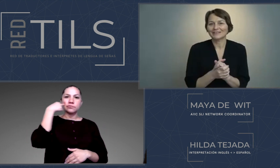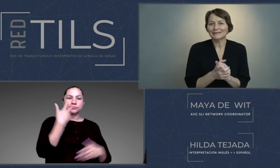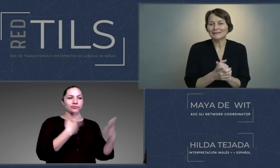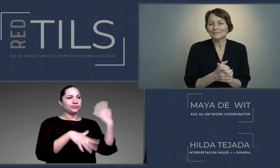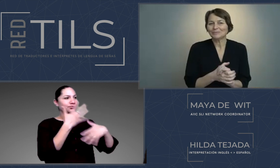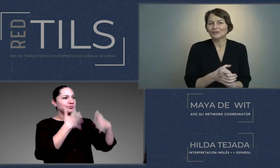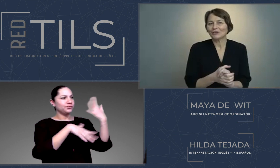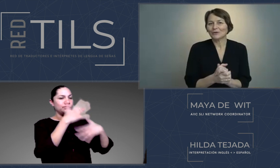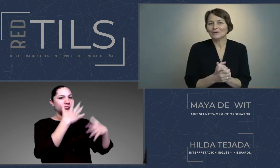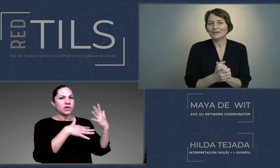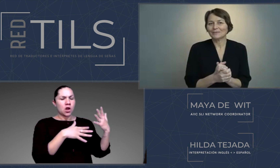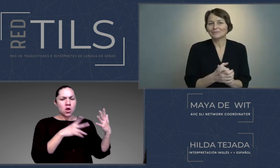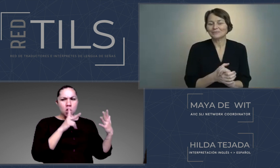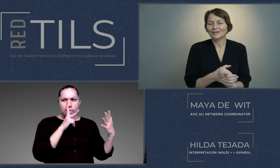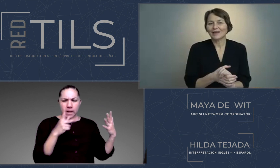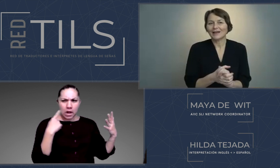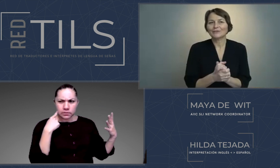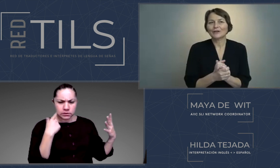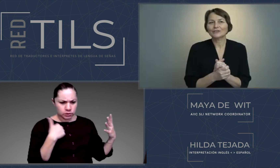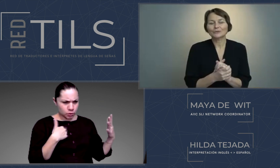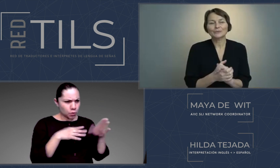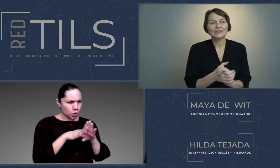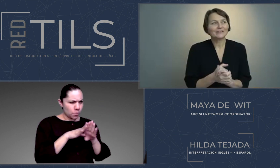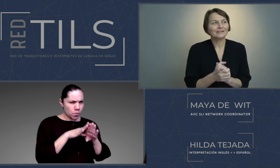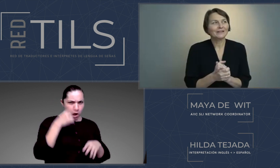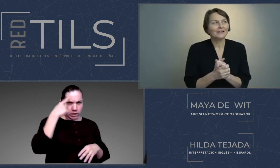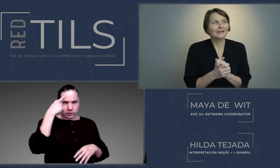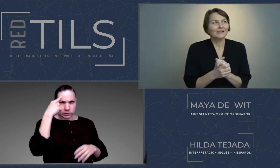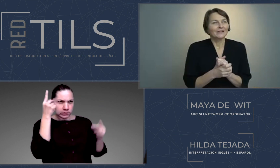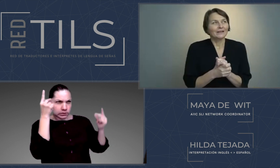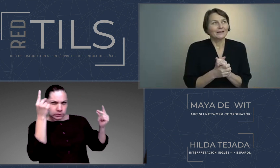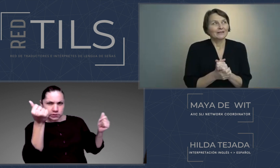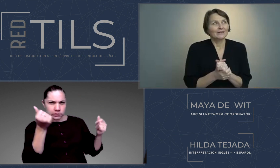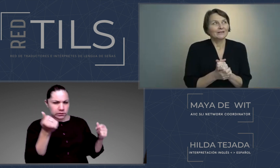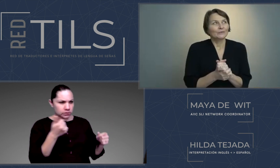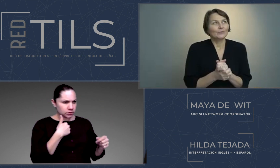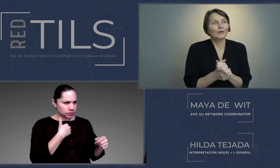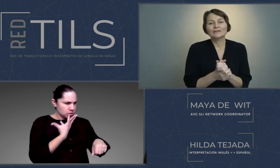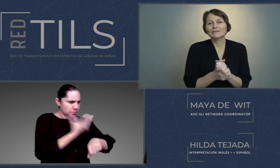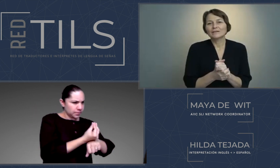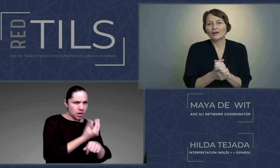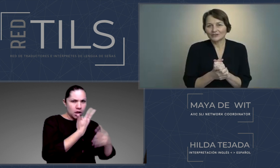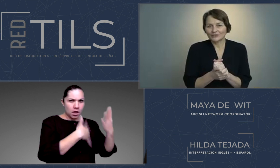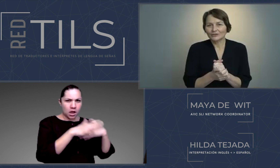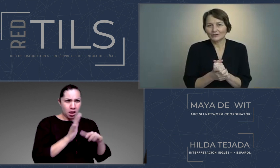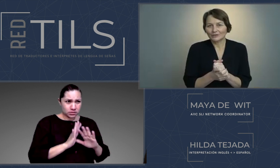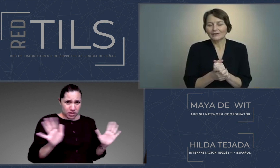en una situación. Lo que hace bien es conversarlo, debatirlo.